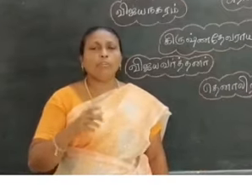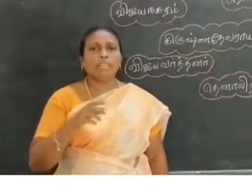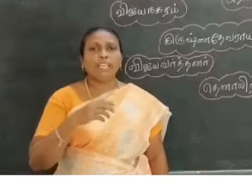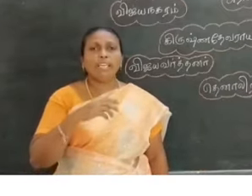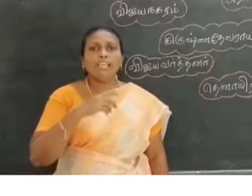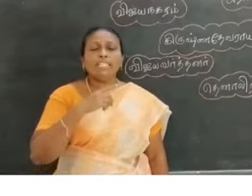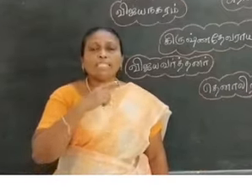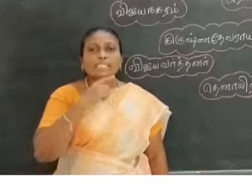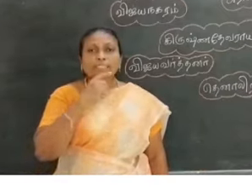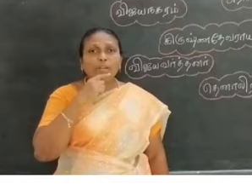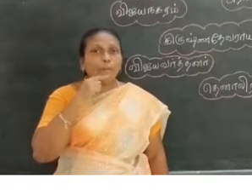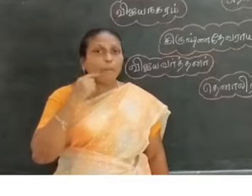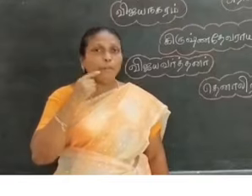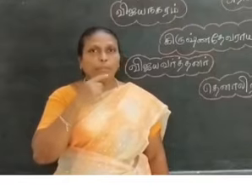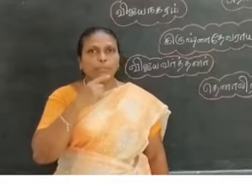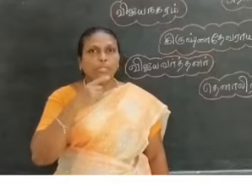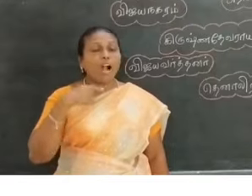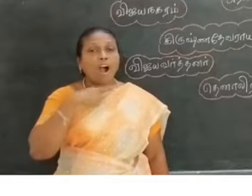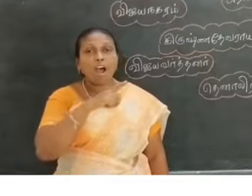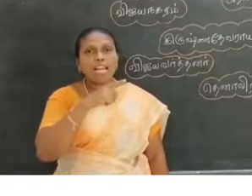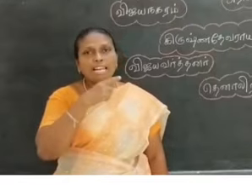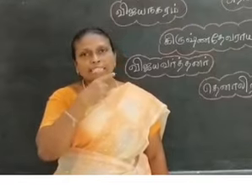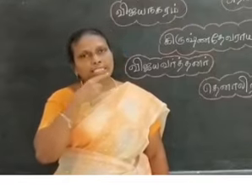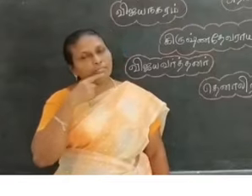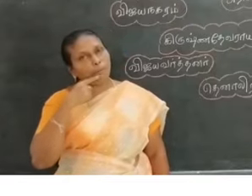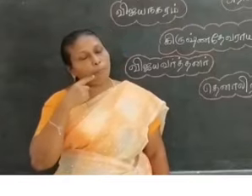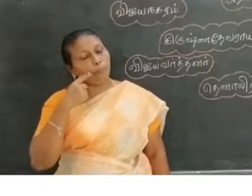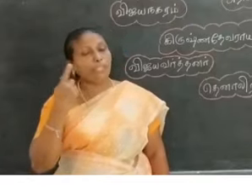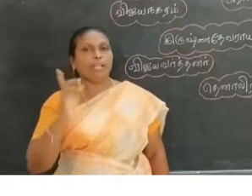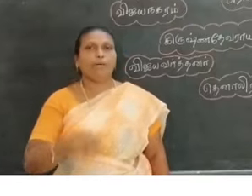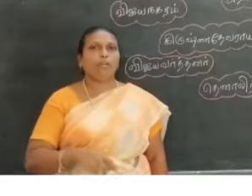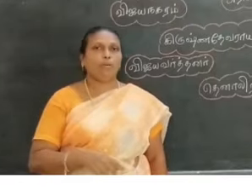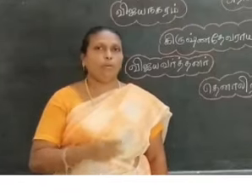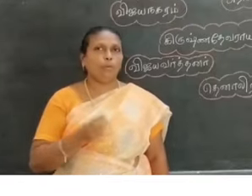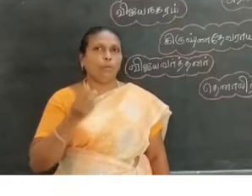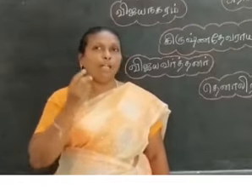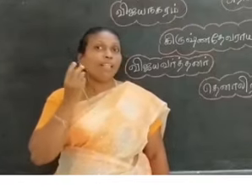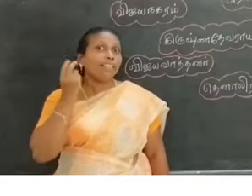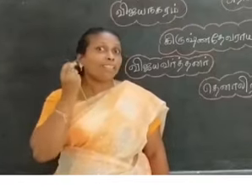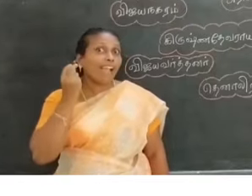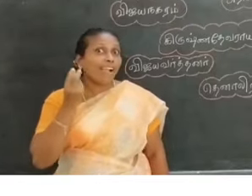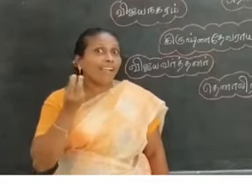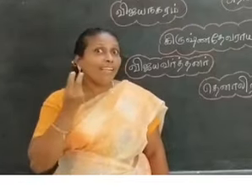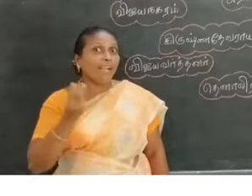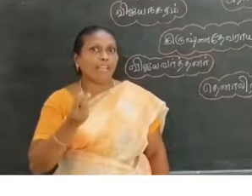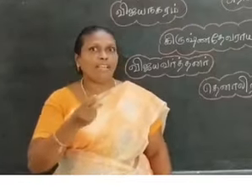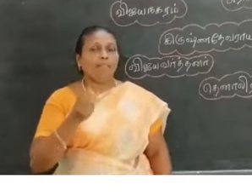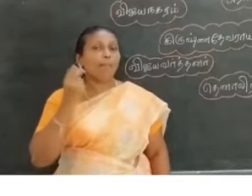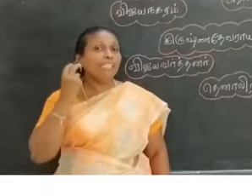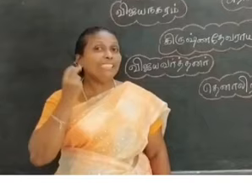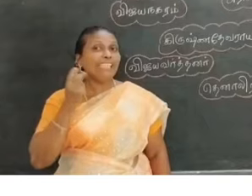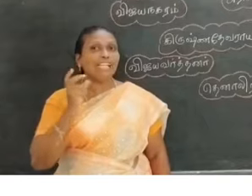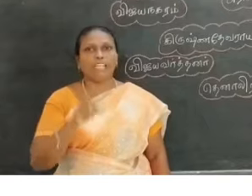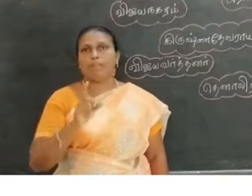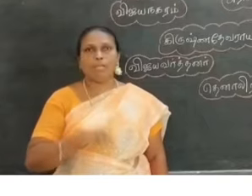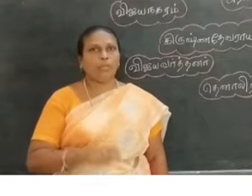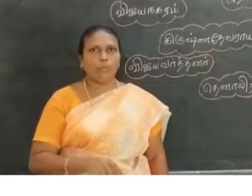குருவி சிவப்பு, காலையில சிவப்பு நிறமா இருக்கணும், தங்க மஞ்சள் நிறமா